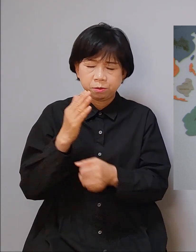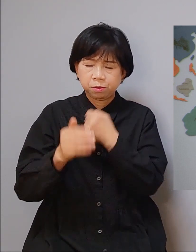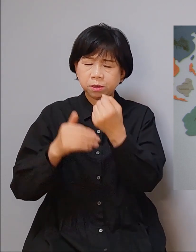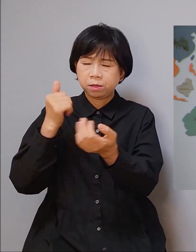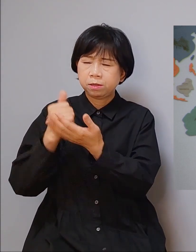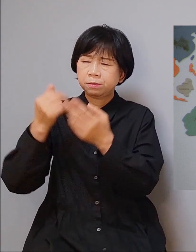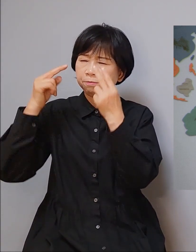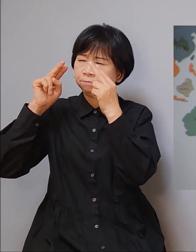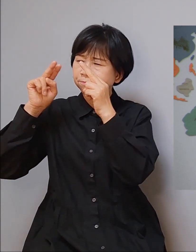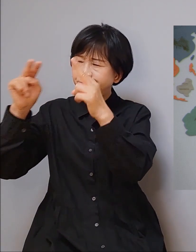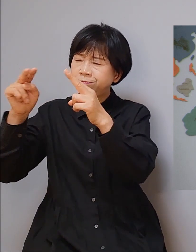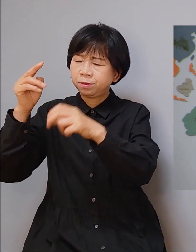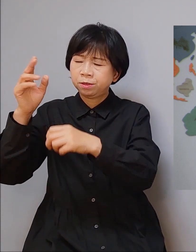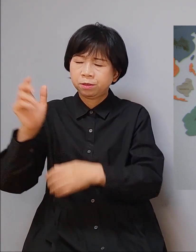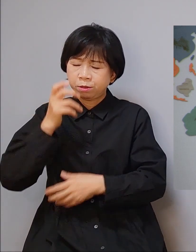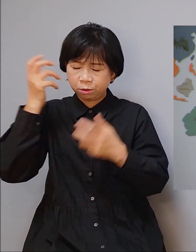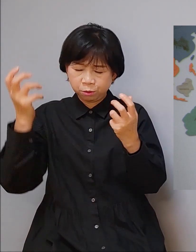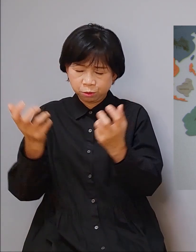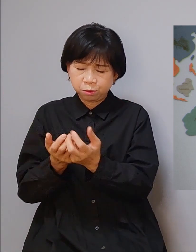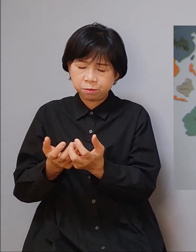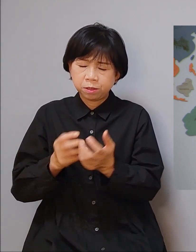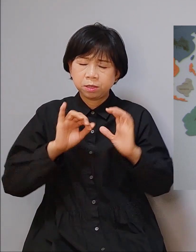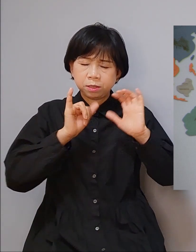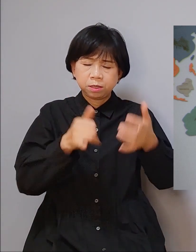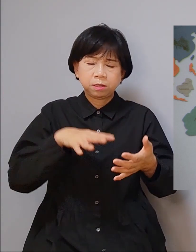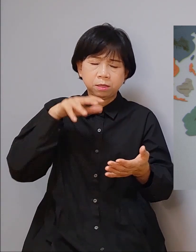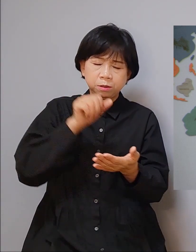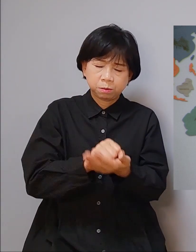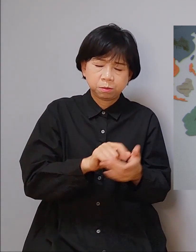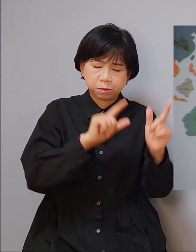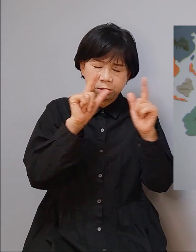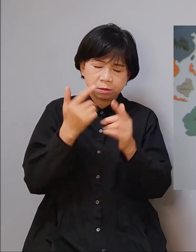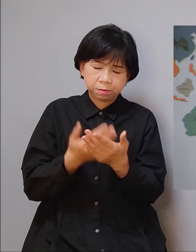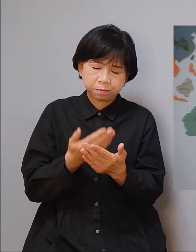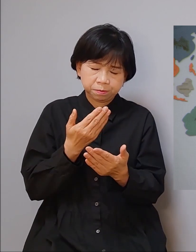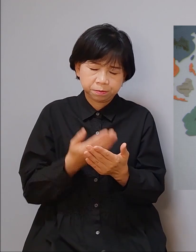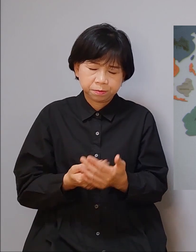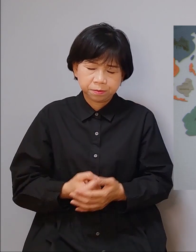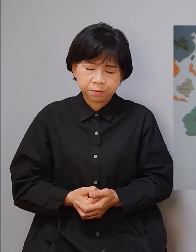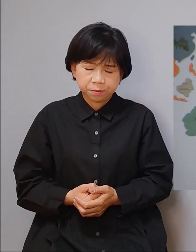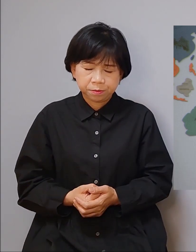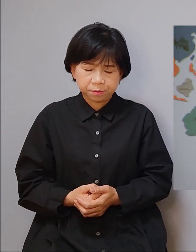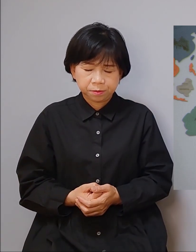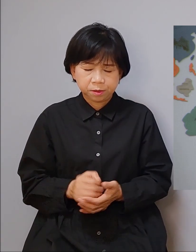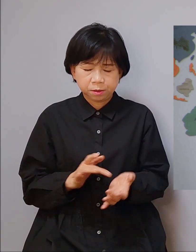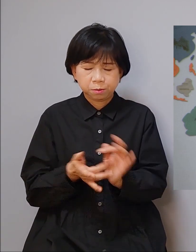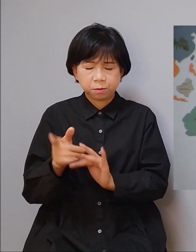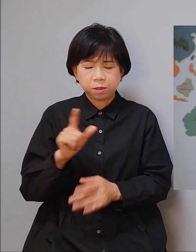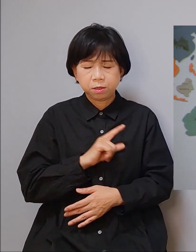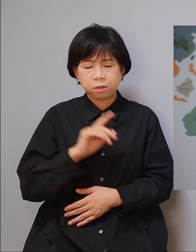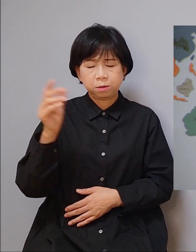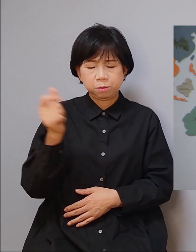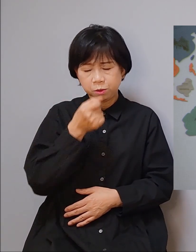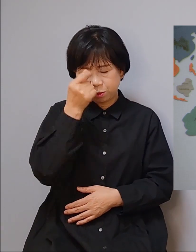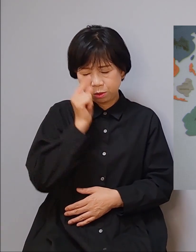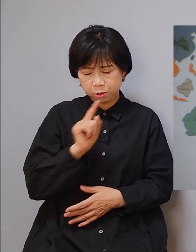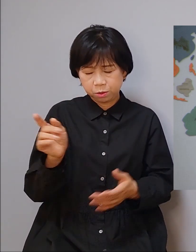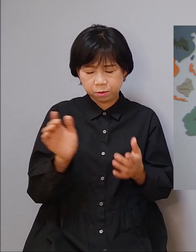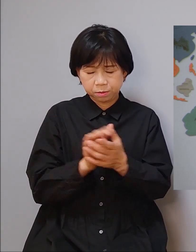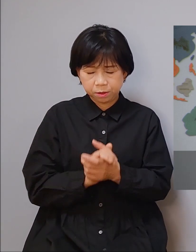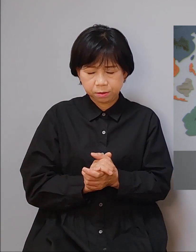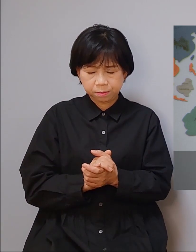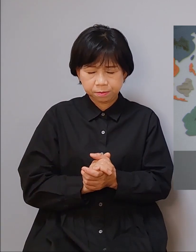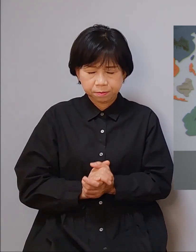시선을 두고 성령 충만으로 세상을 정복하며 살아가는 우리들 되게 하여 주시옵소서. 예수님의 이름으로